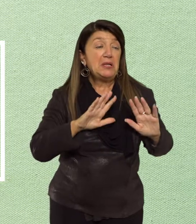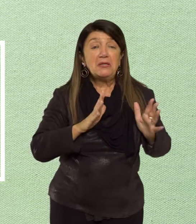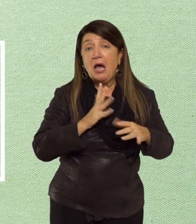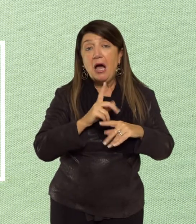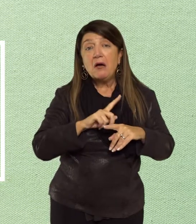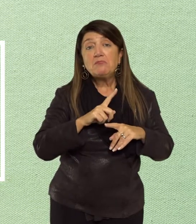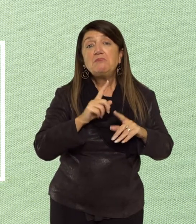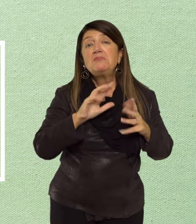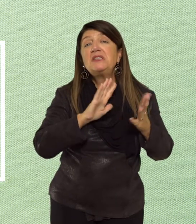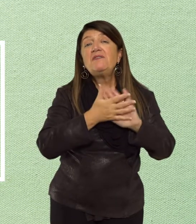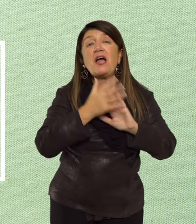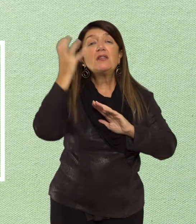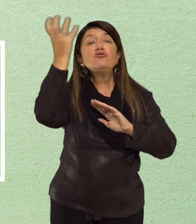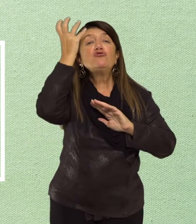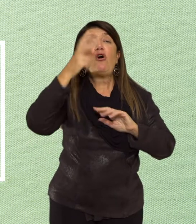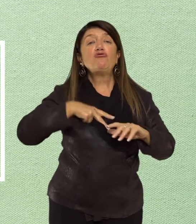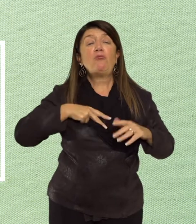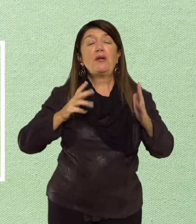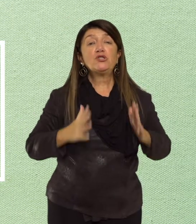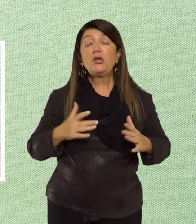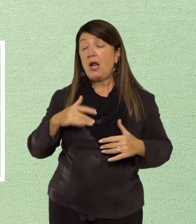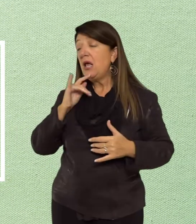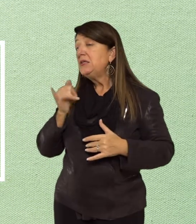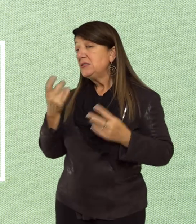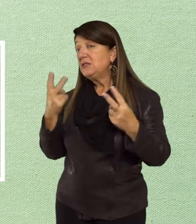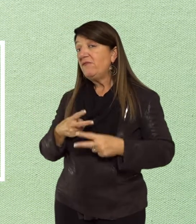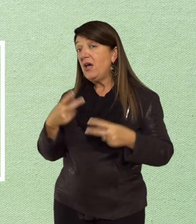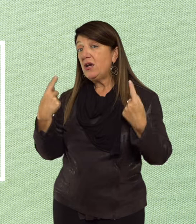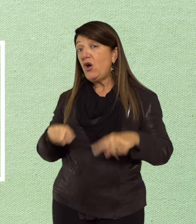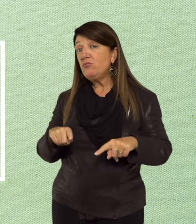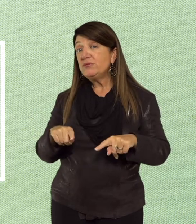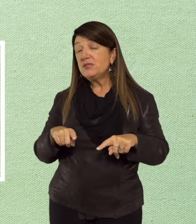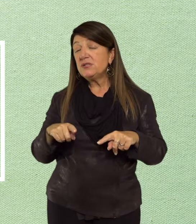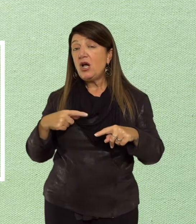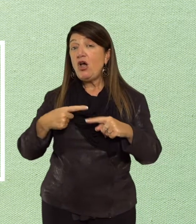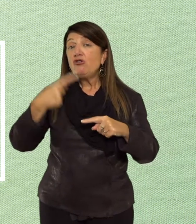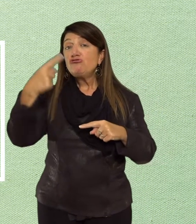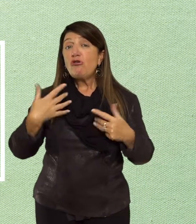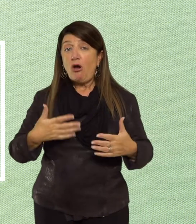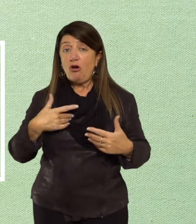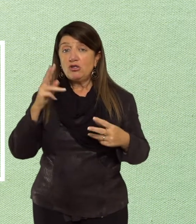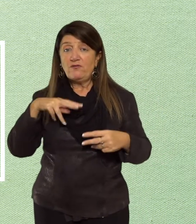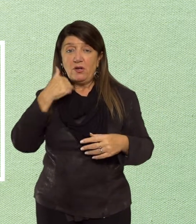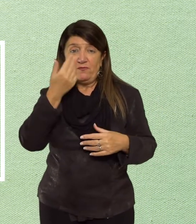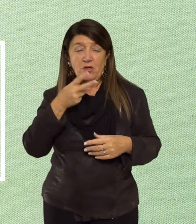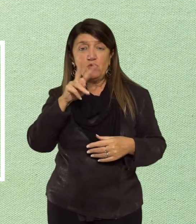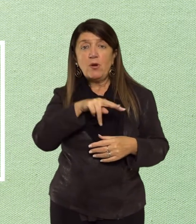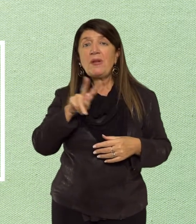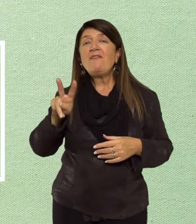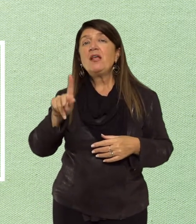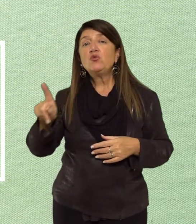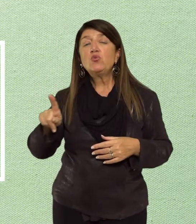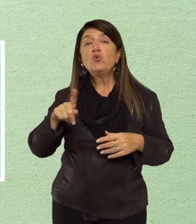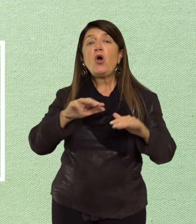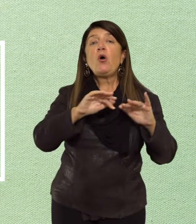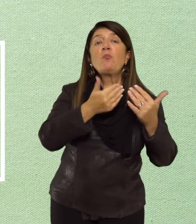personale. Certamente, e purtroppo al giorno d'oggi, questo è un po' scandaloso che siamo nel 2021 e ci siano ancora così tante distinzioni tra